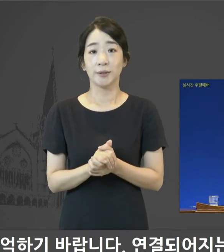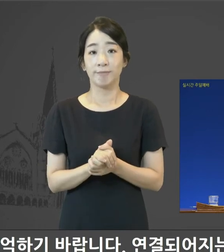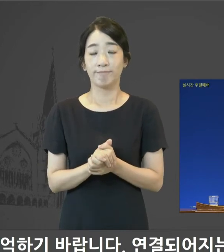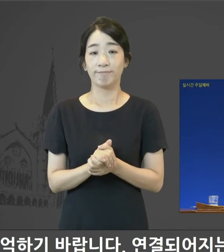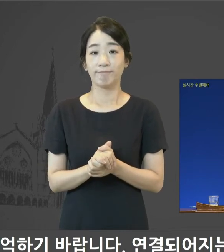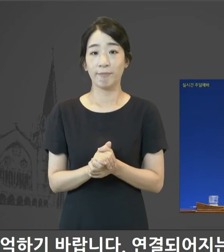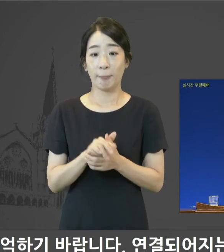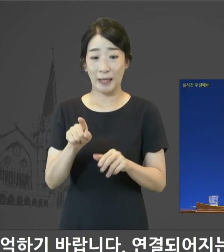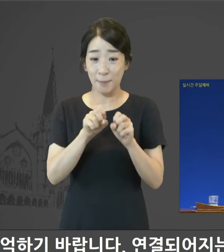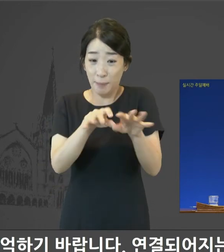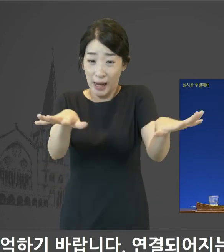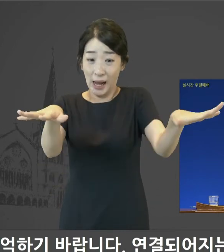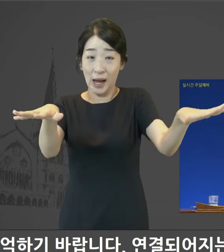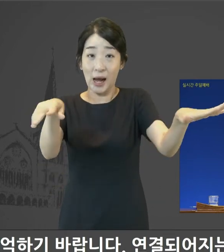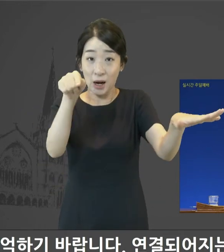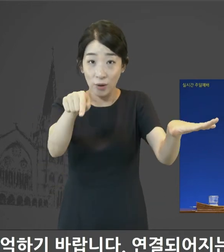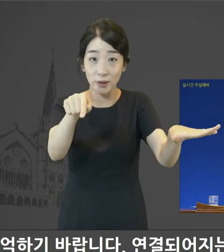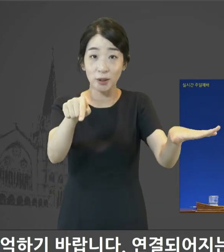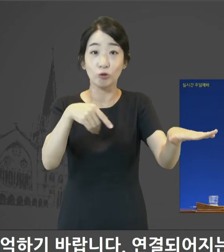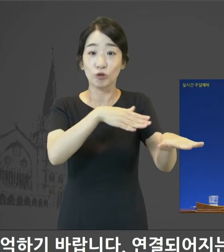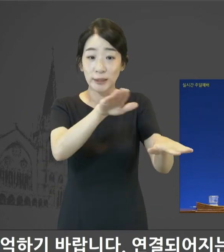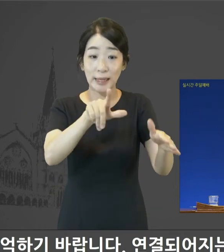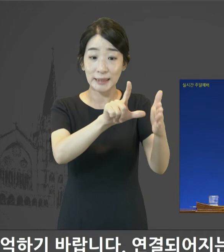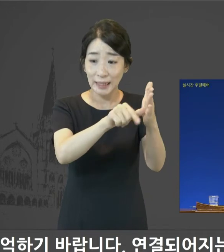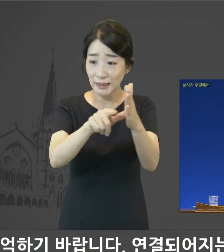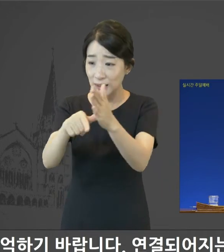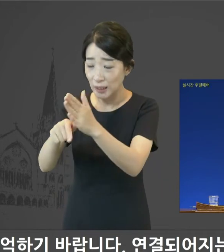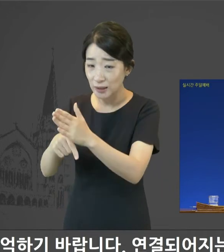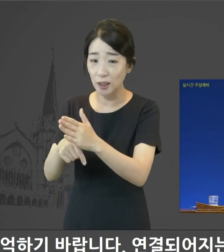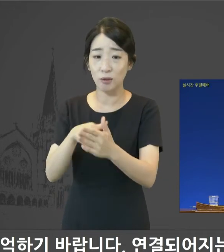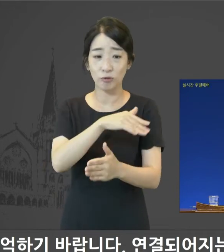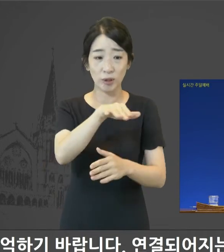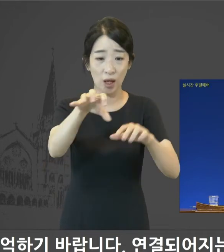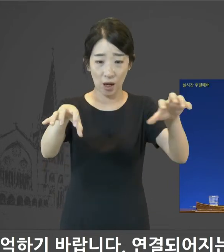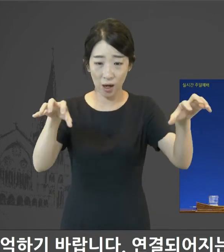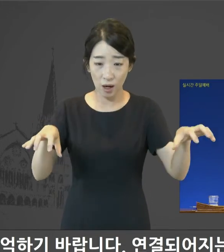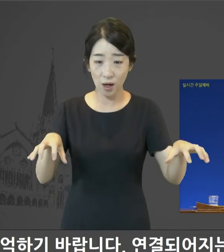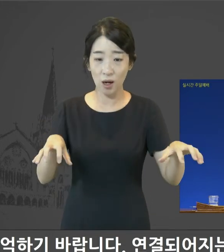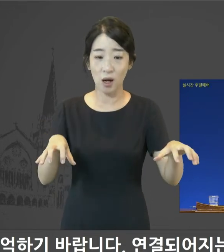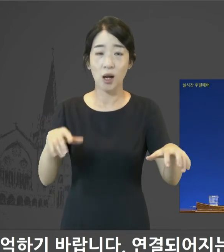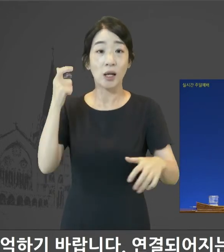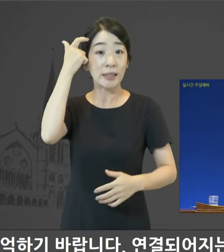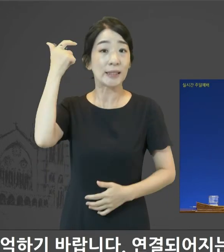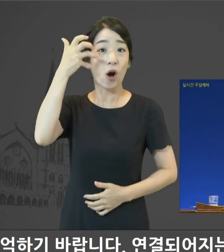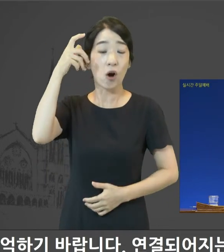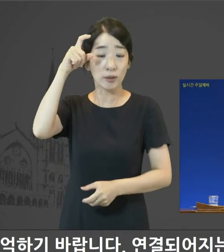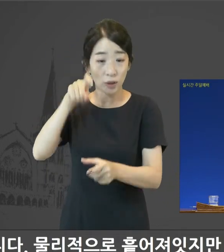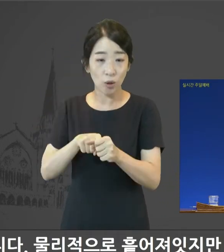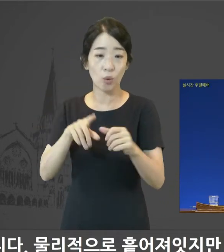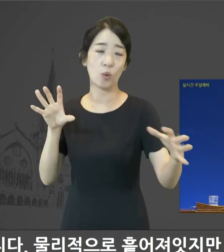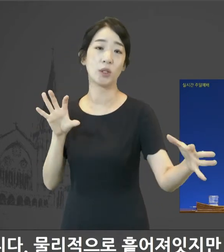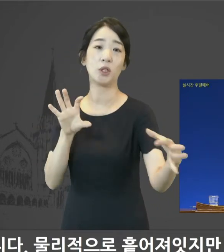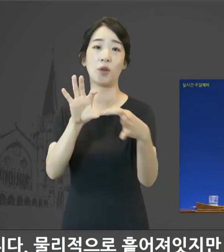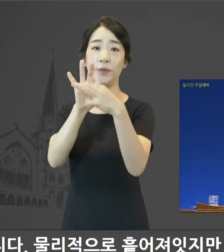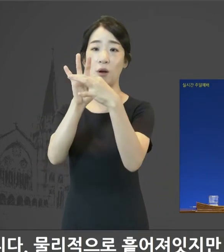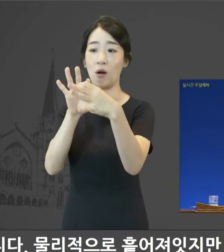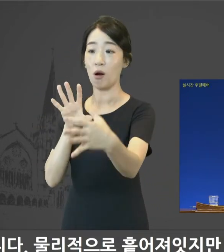그런데 이 물리적으로 흩어져 있는 우리의 시간들이 영적으로 연결되어지는 시간들이 되기를 소망해야